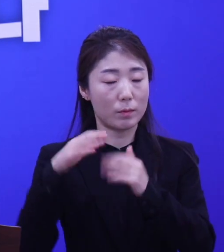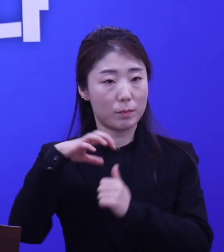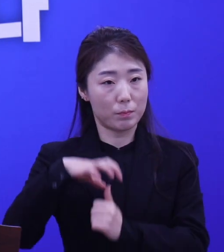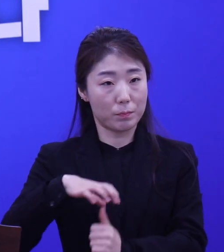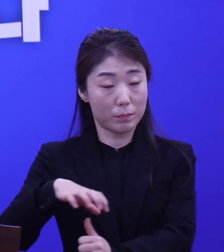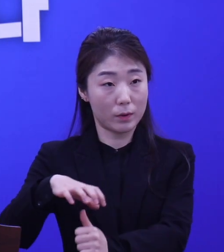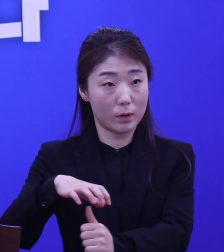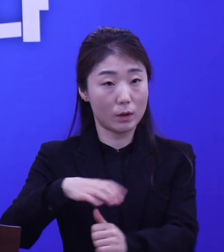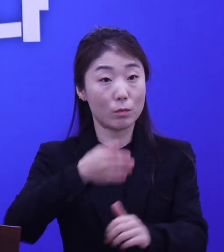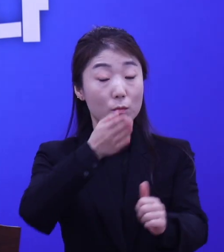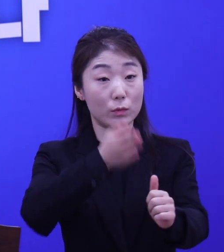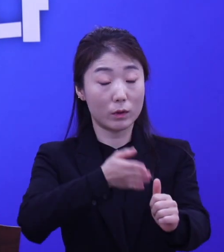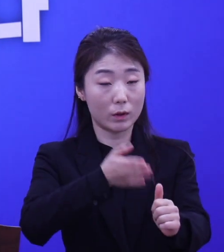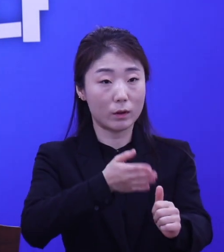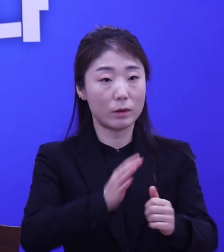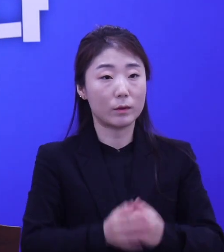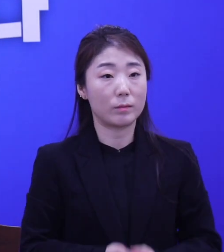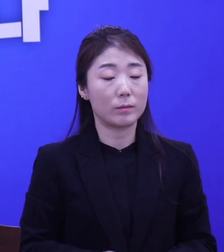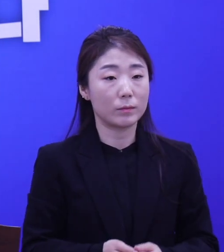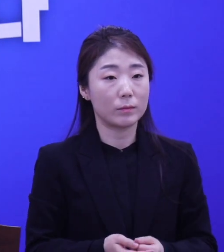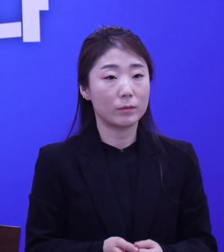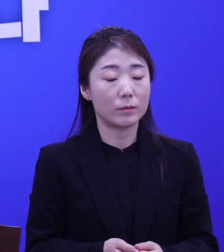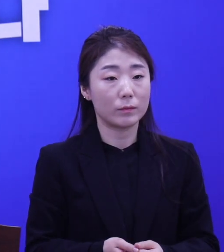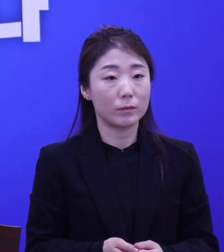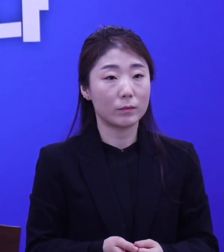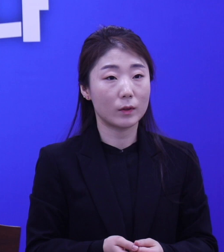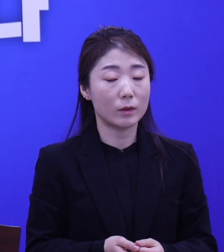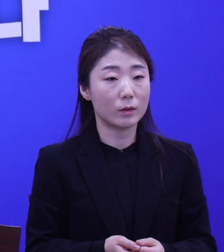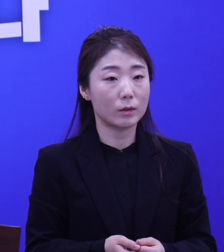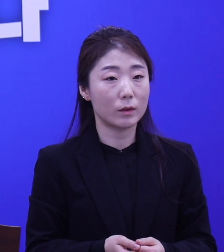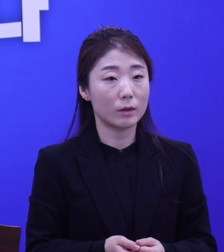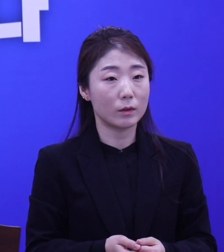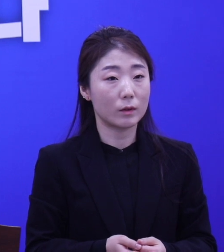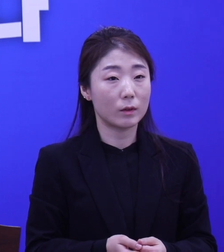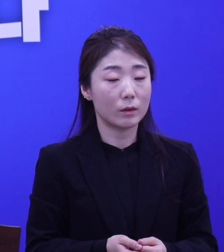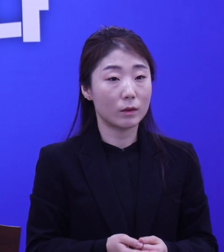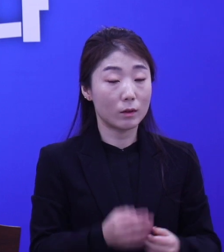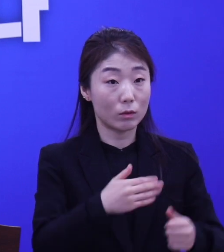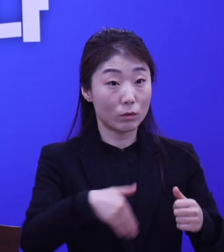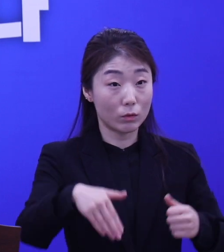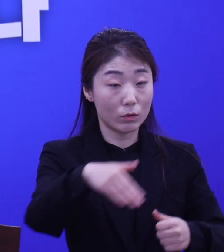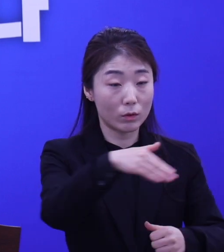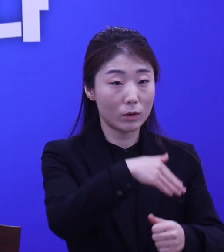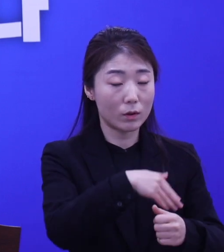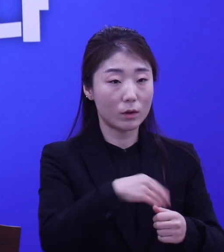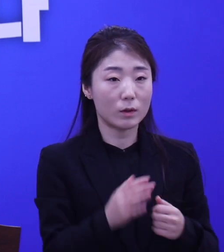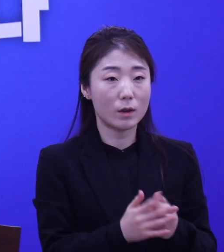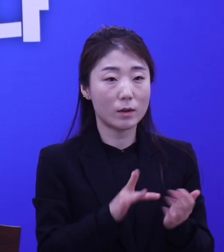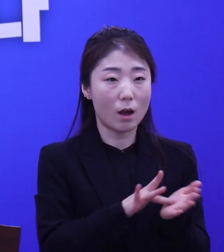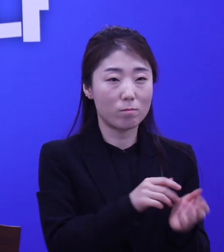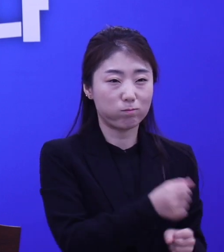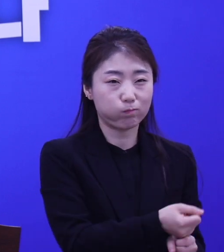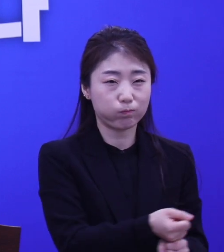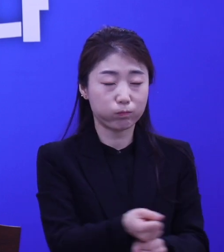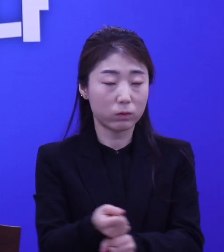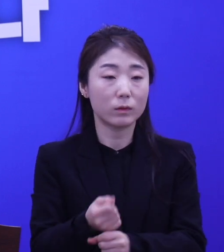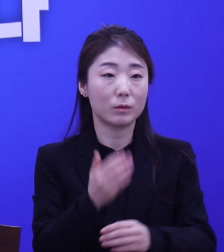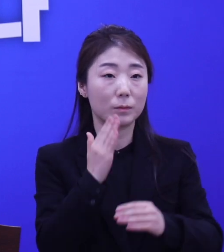외출 자제 요청을 드리고 있고 취약 지역을 중심으로 방역 활동을 계속하고